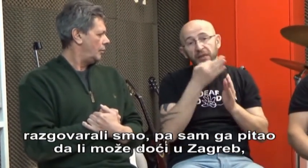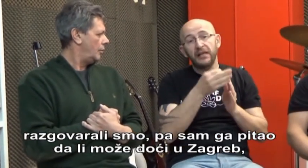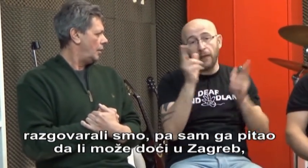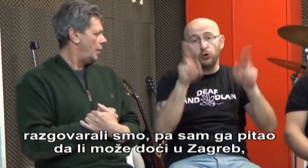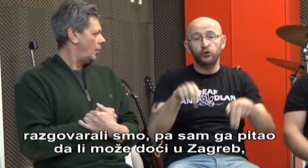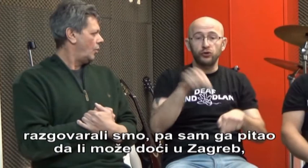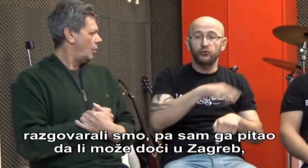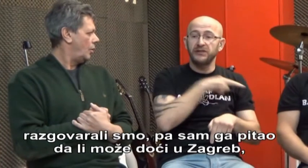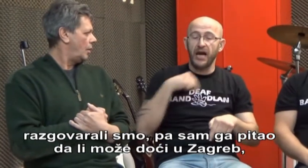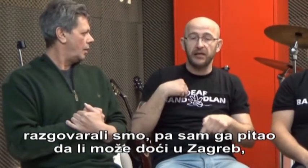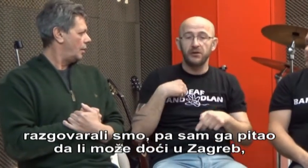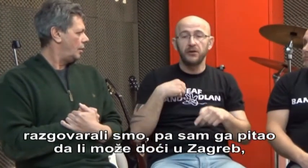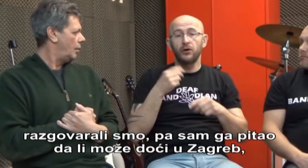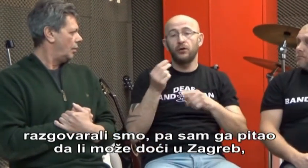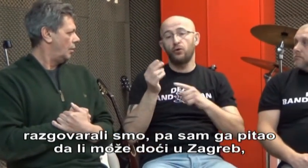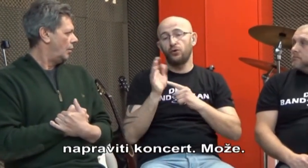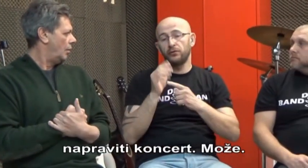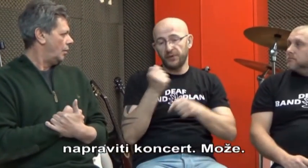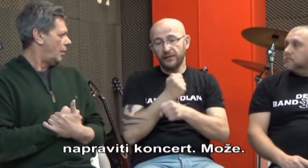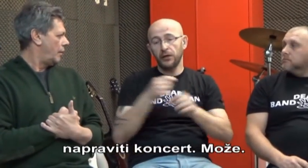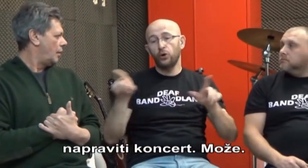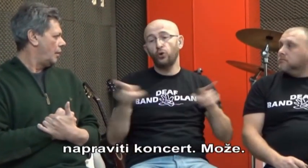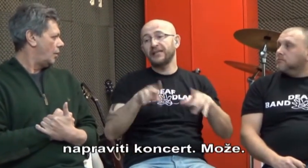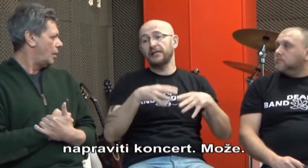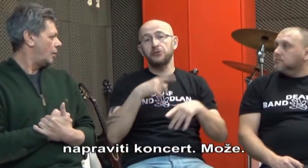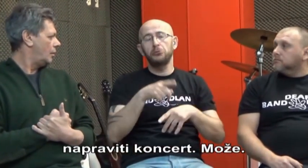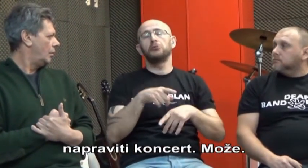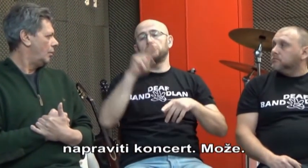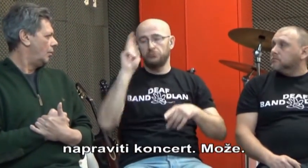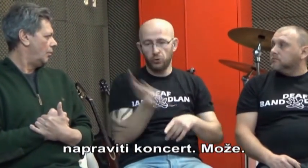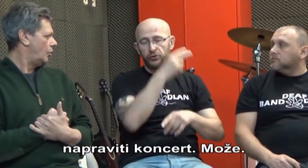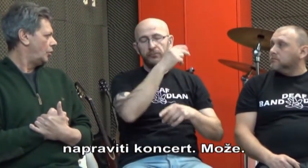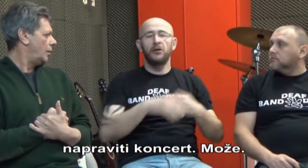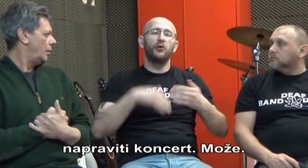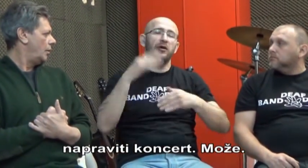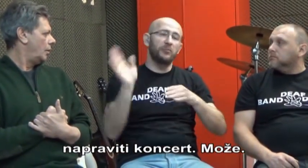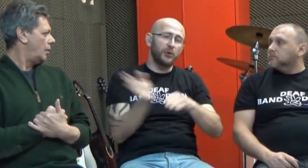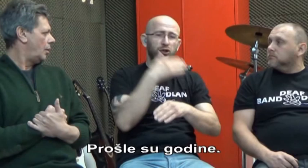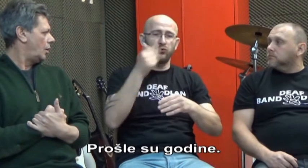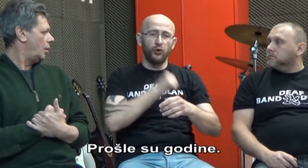da li mogu doći u Zagreb napraviti koncert. Može. Onda je prošlo su godine.